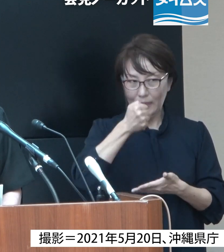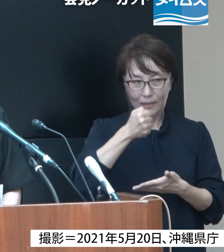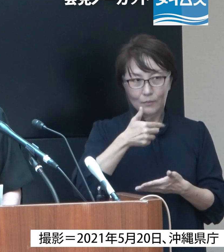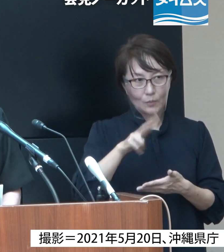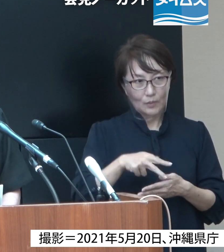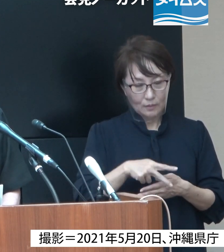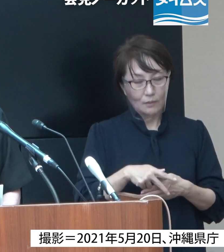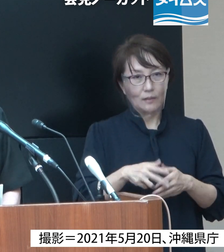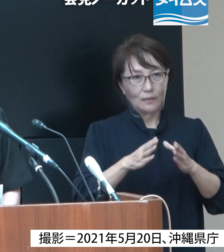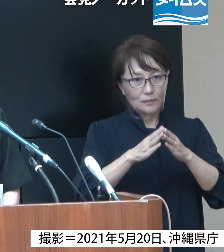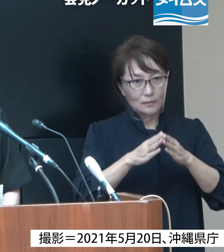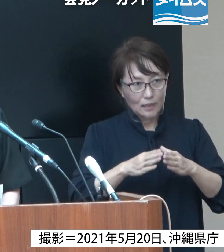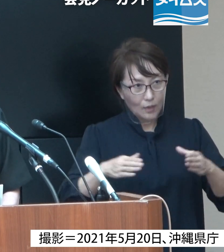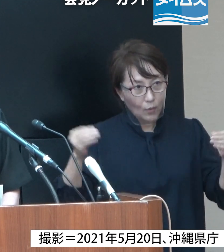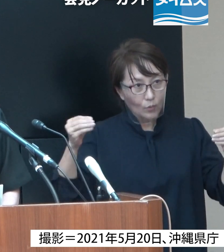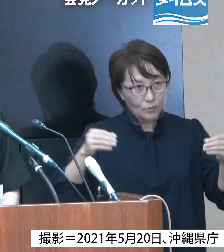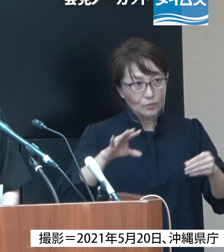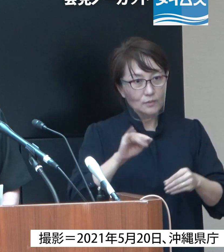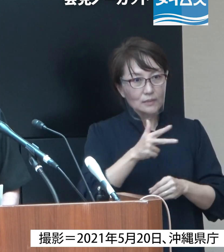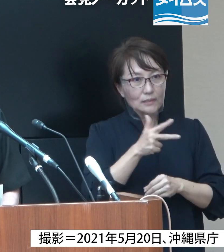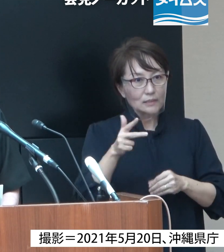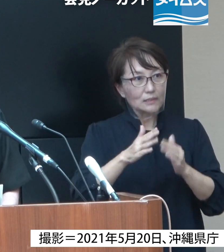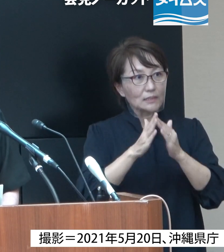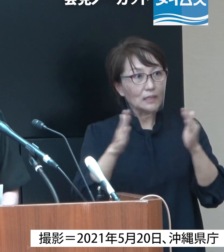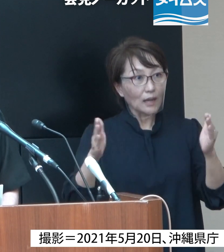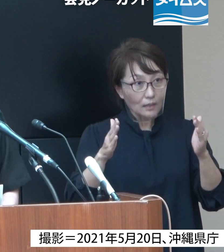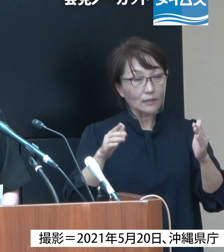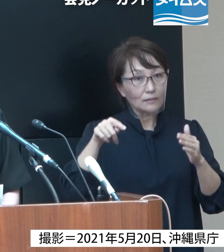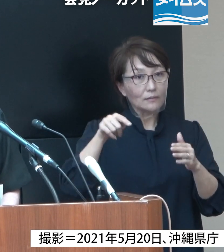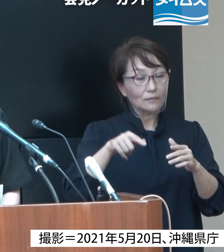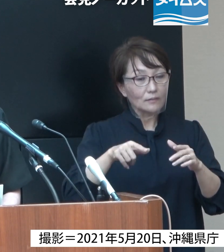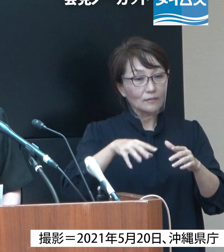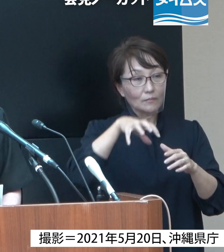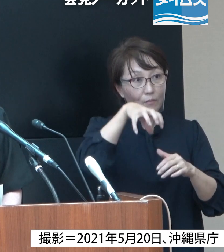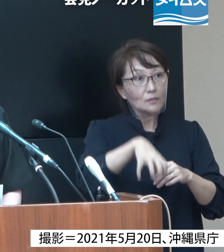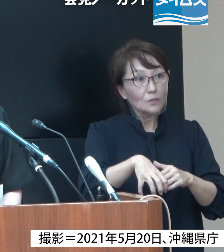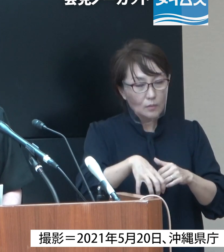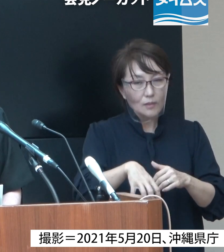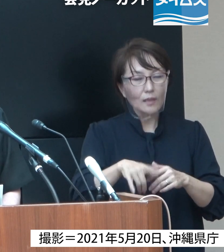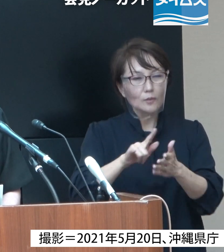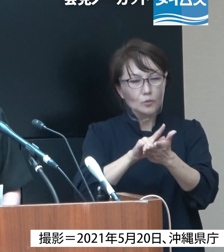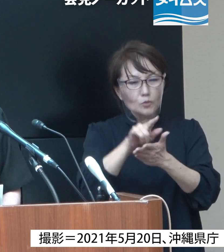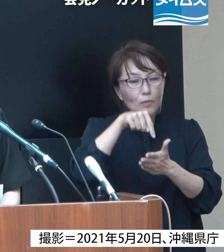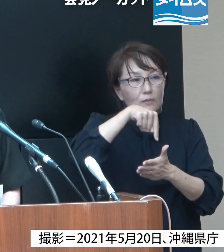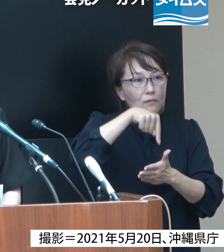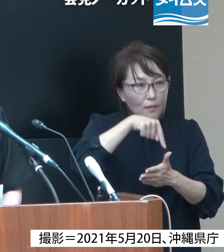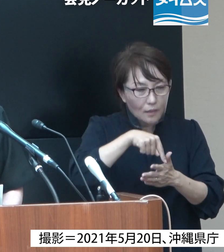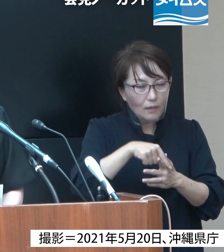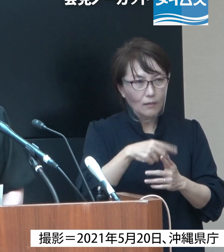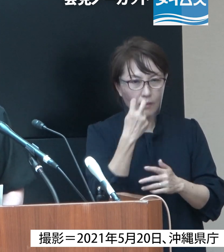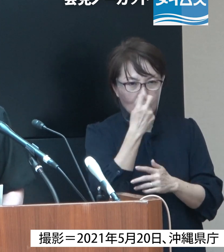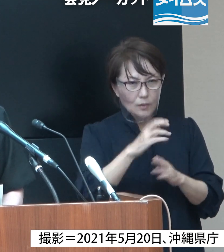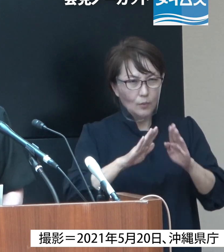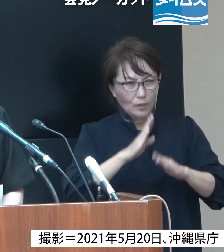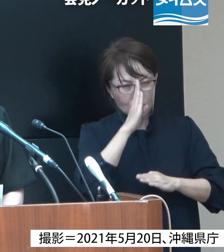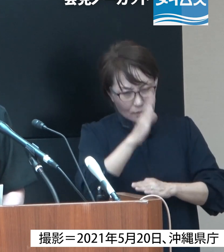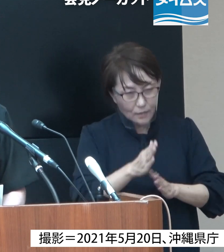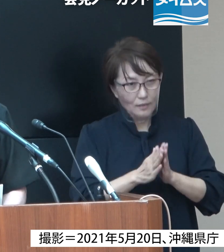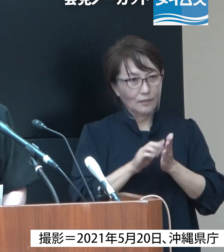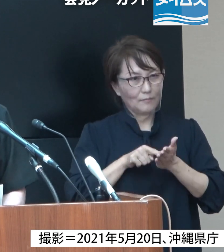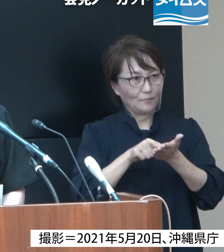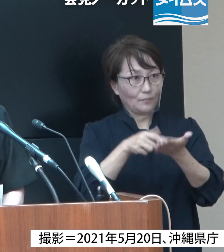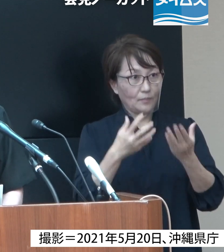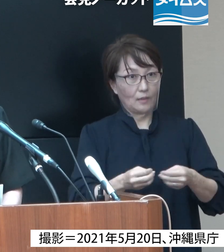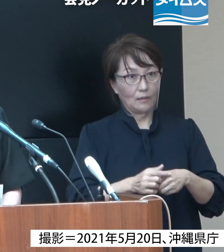全国知事会を通じて、出発地点における PCR 検査を徹底してくださいということを呼びかけていますので、このことについては国